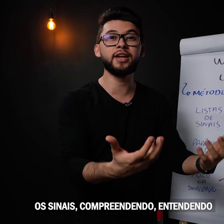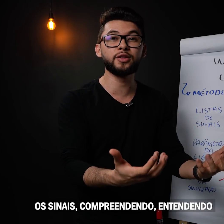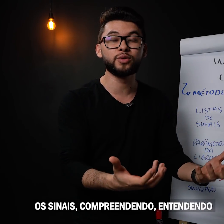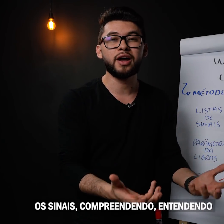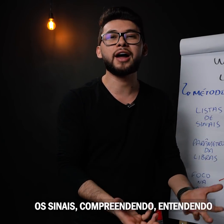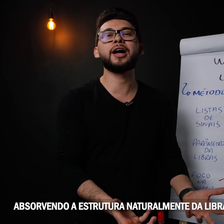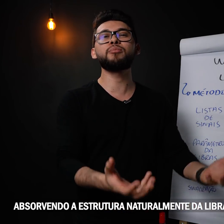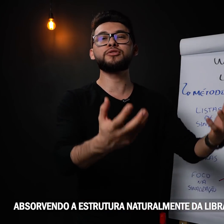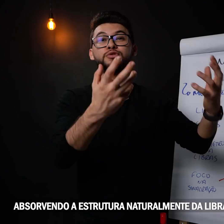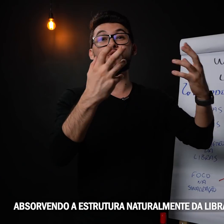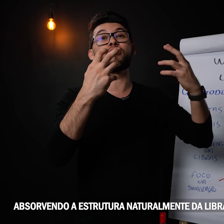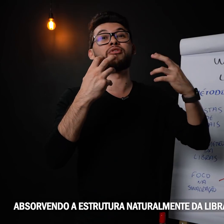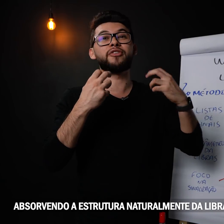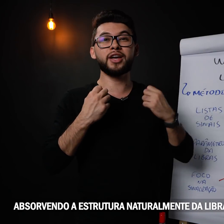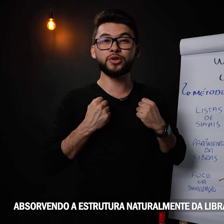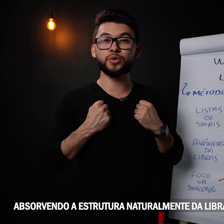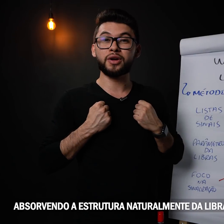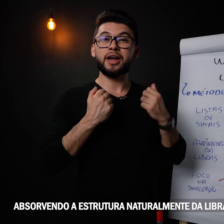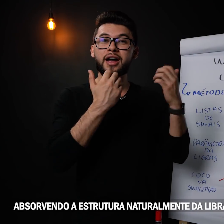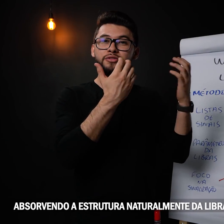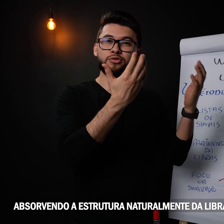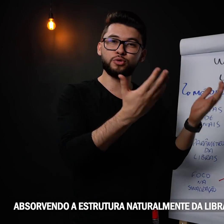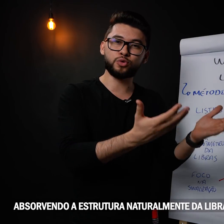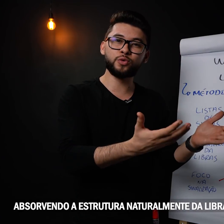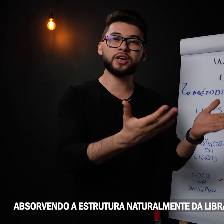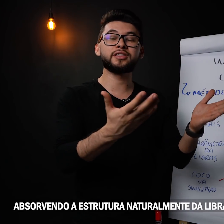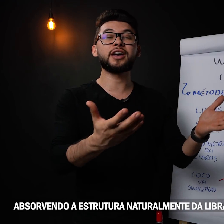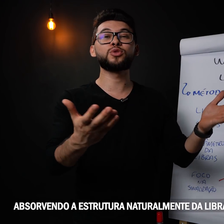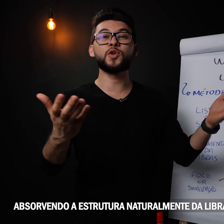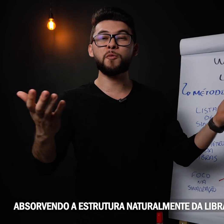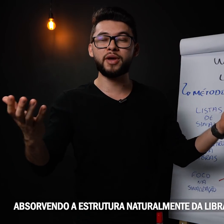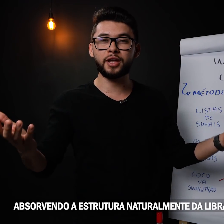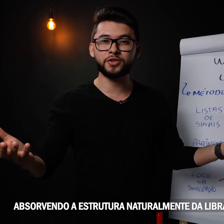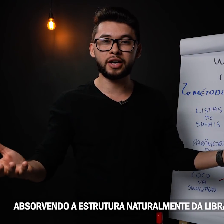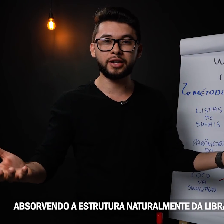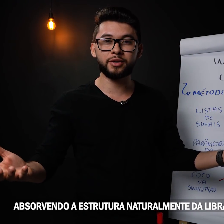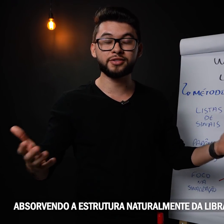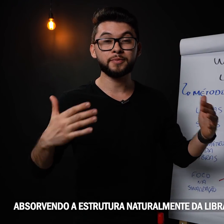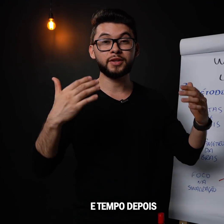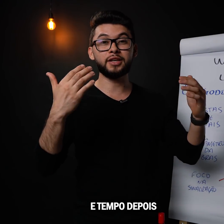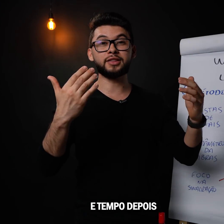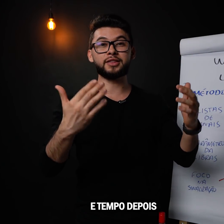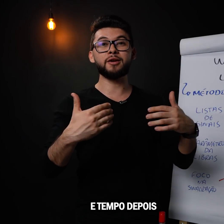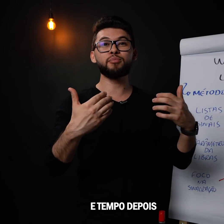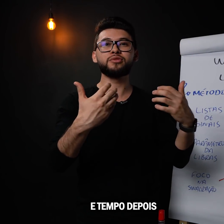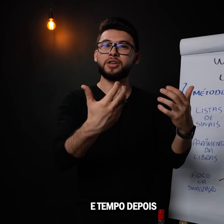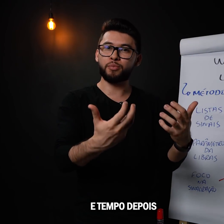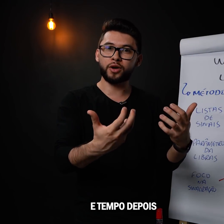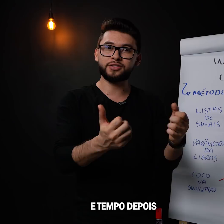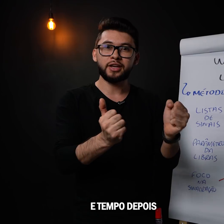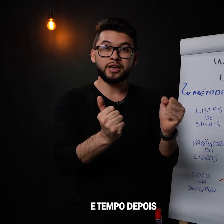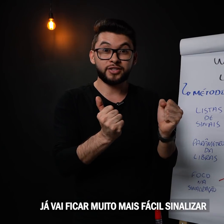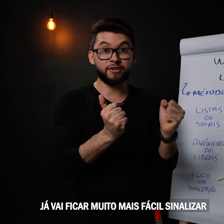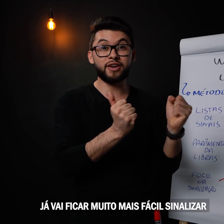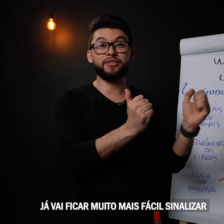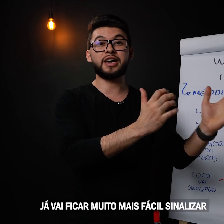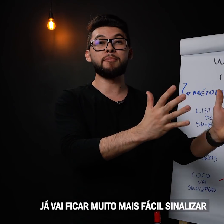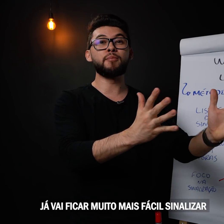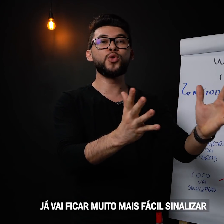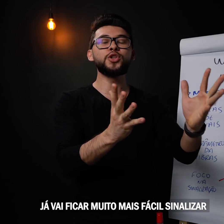entendendo, absorvendo a estrutura naturalmente da Libras e tempos depois já vai ficar muito